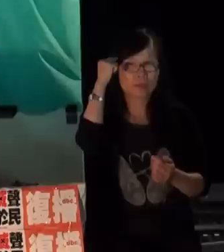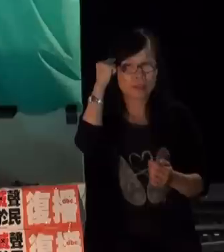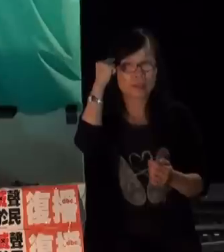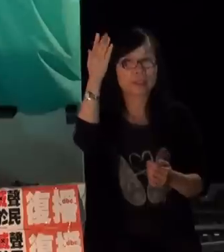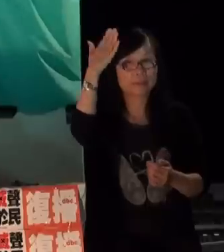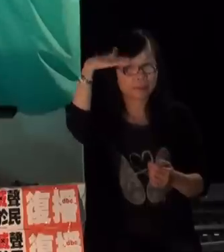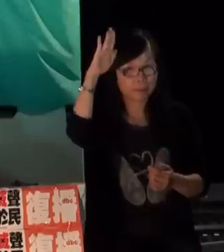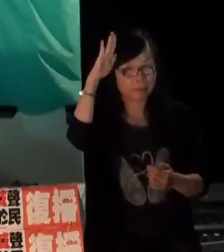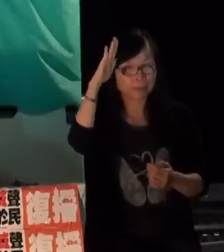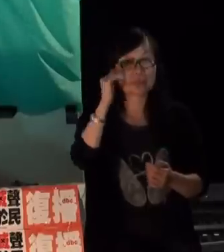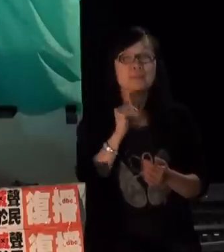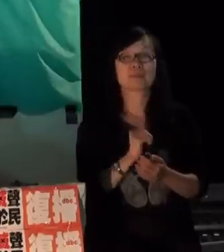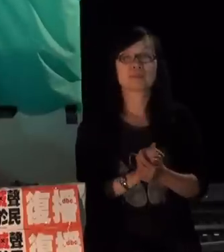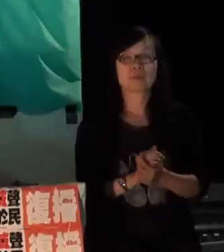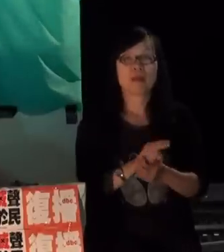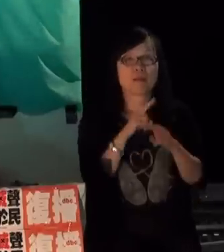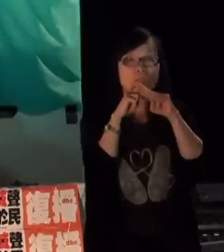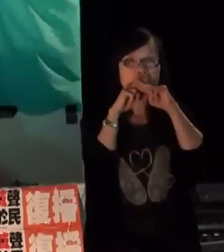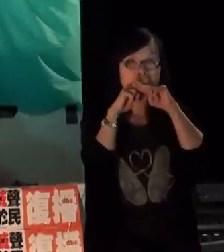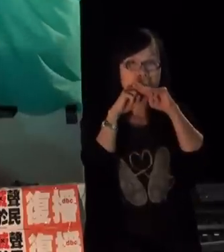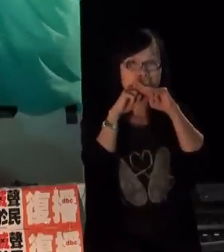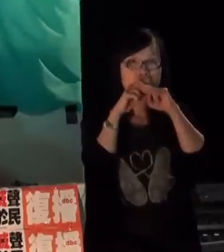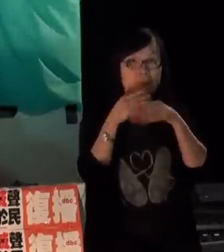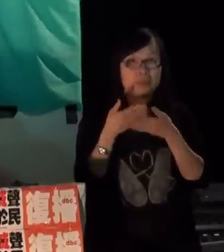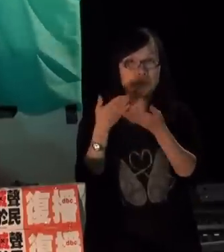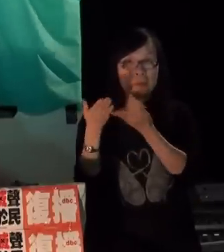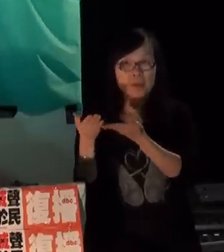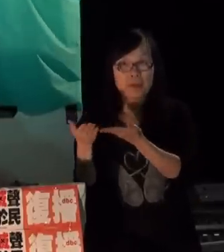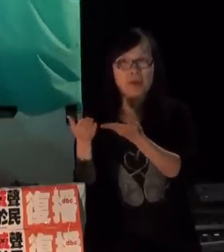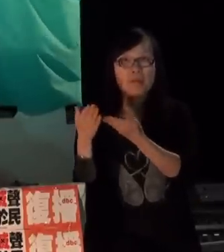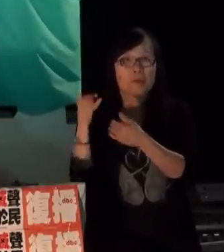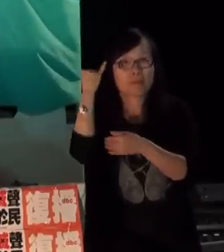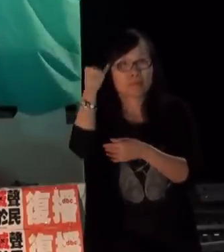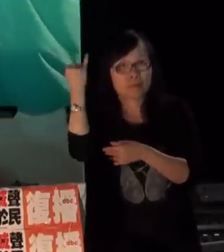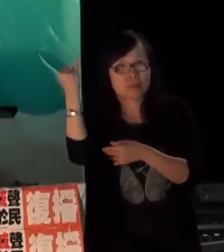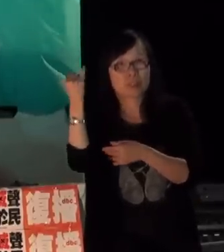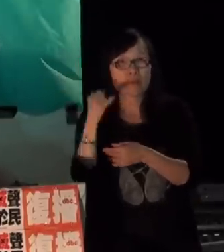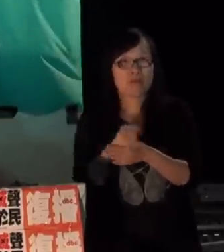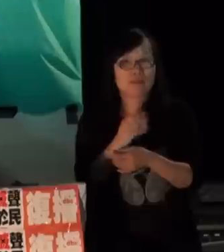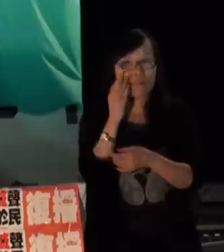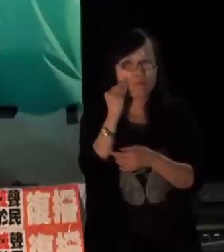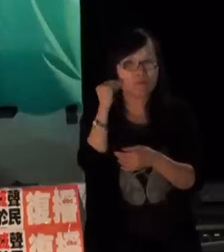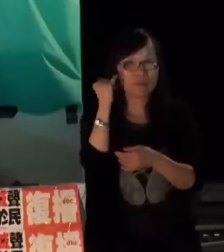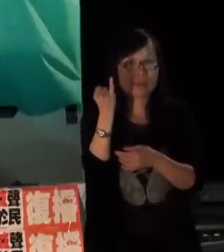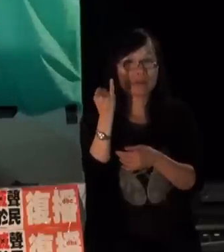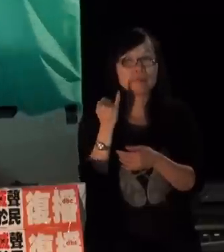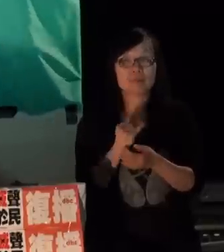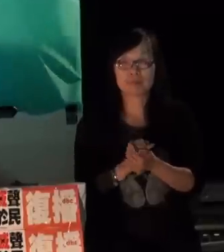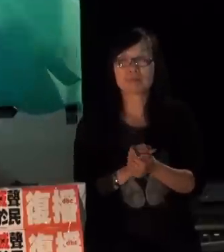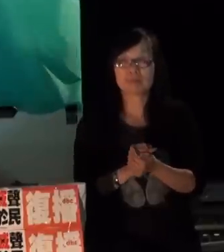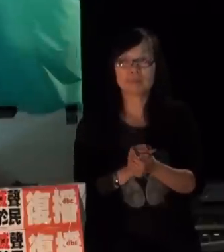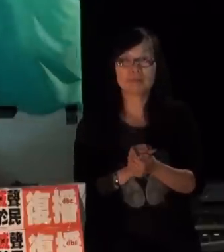理嘅人唔出聲，是比一個屠狗輩無知無覺更加可恥，是